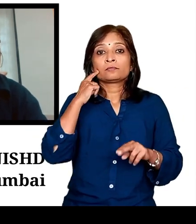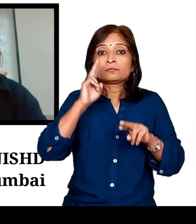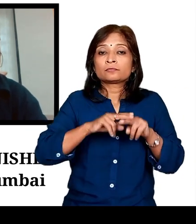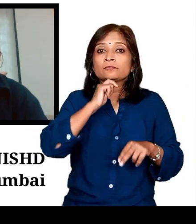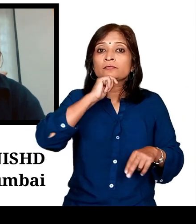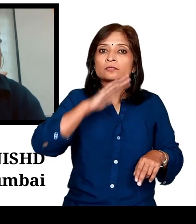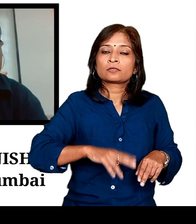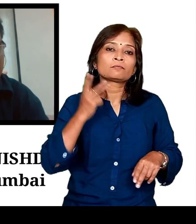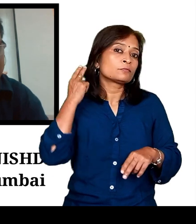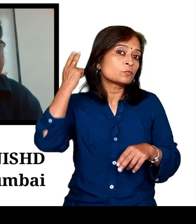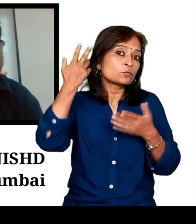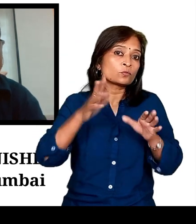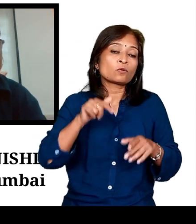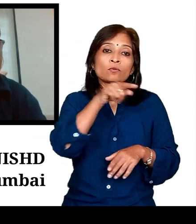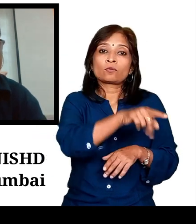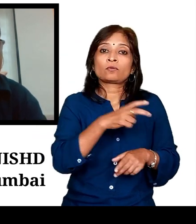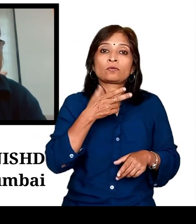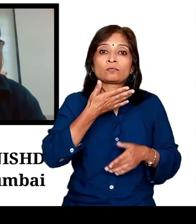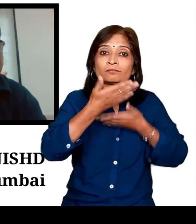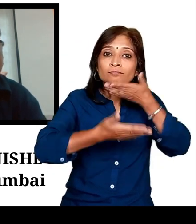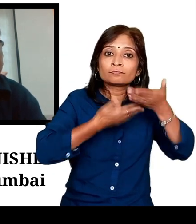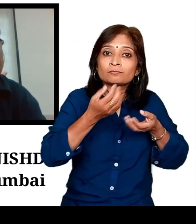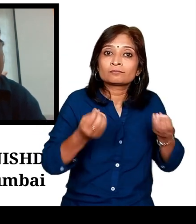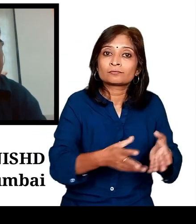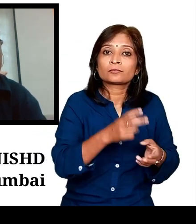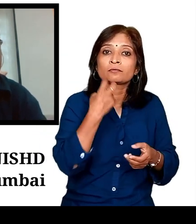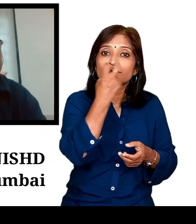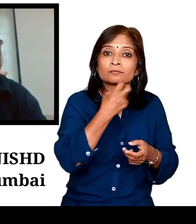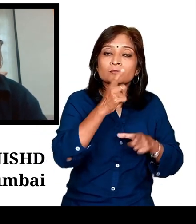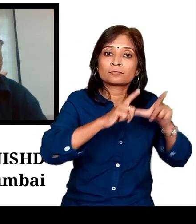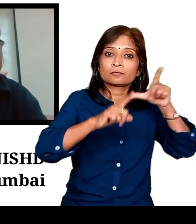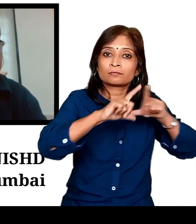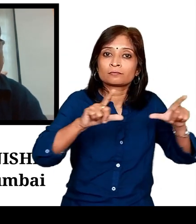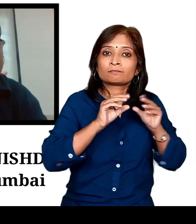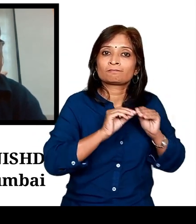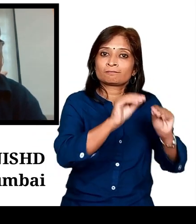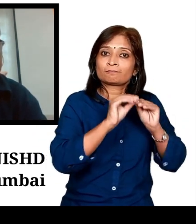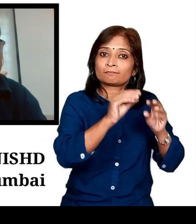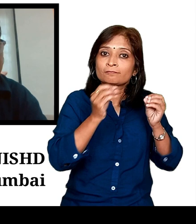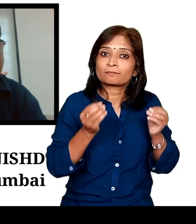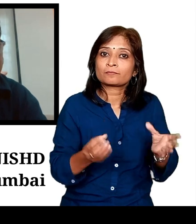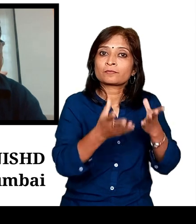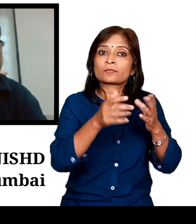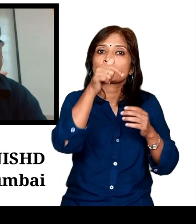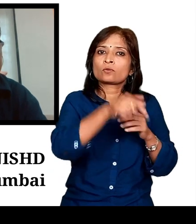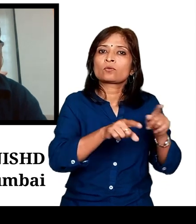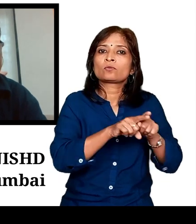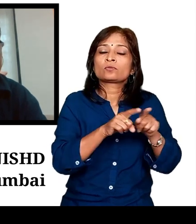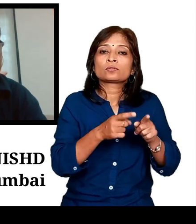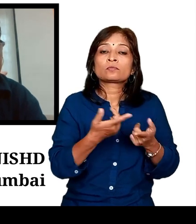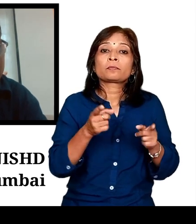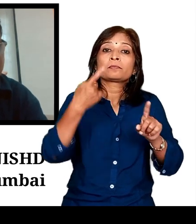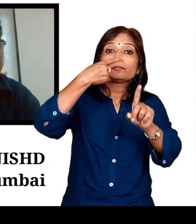और स्पीच का, स्पीच मतलब भाषा, तो अगर अगर देते हैं और एक अप्रोप्रिएट बीटी हियरिंग